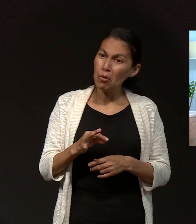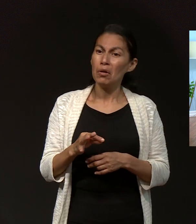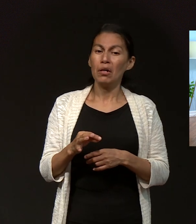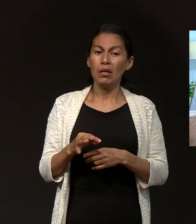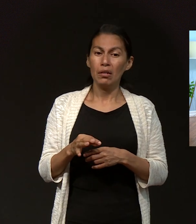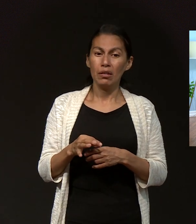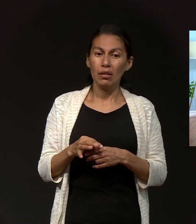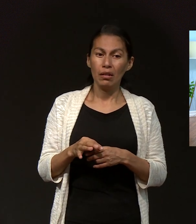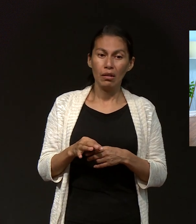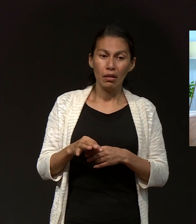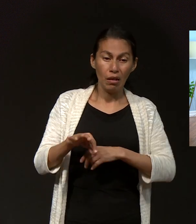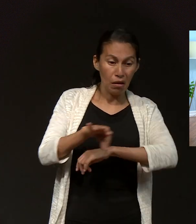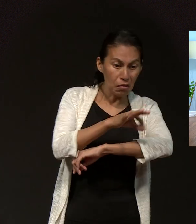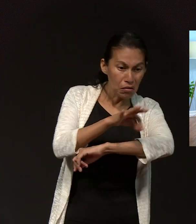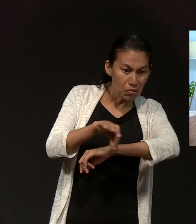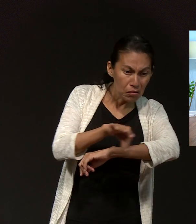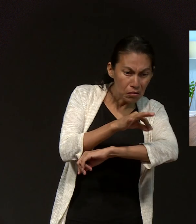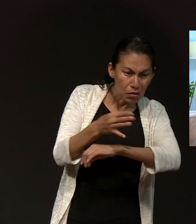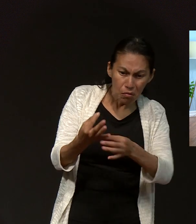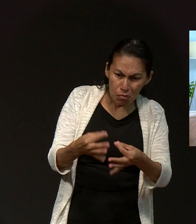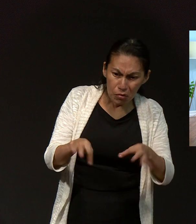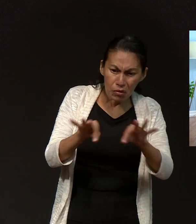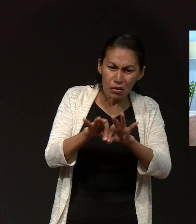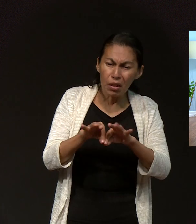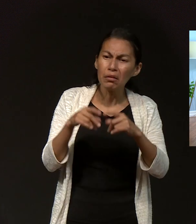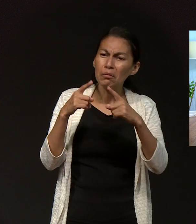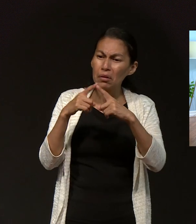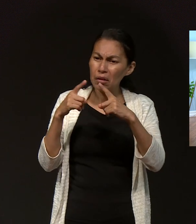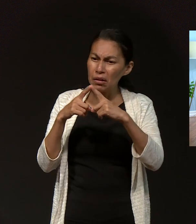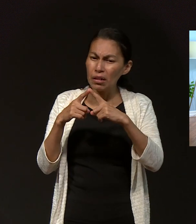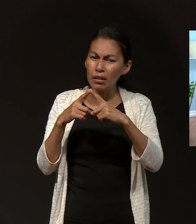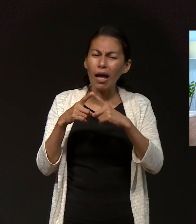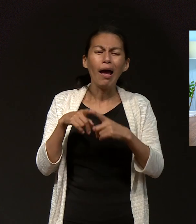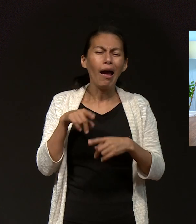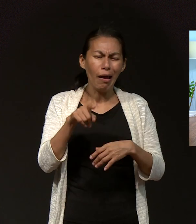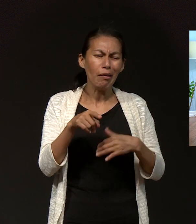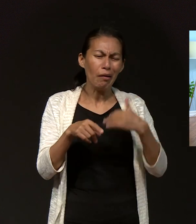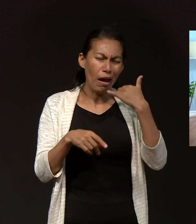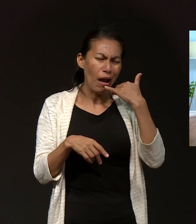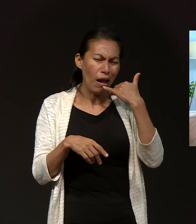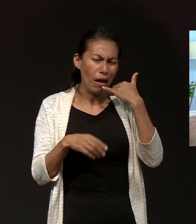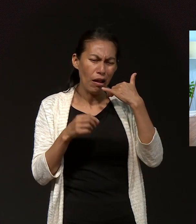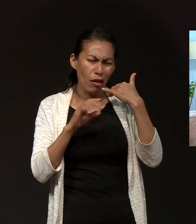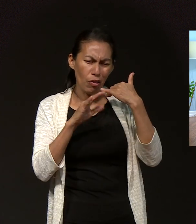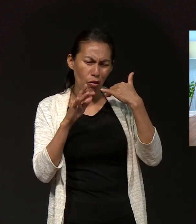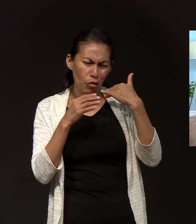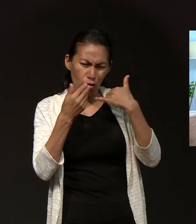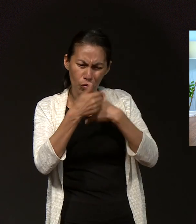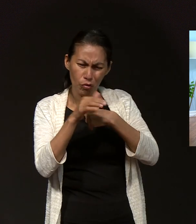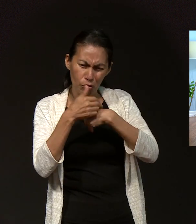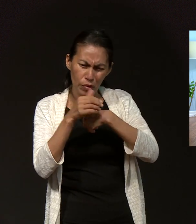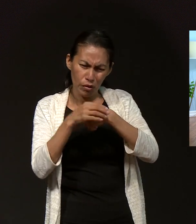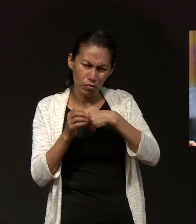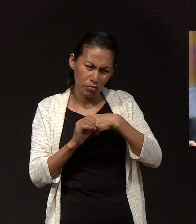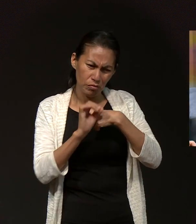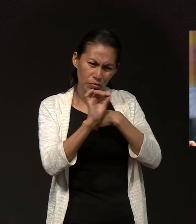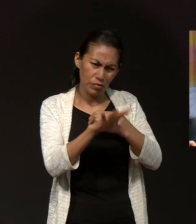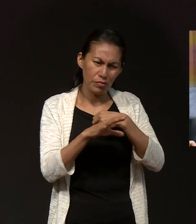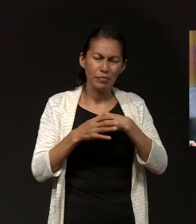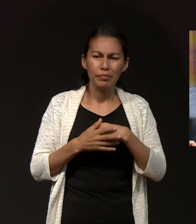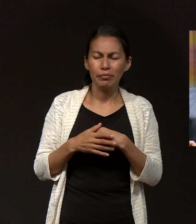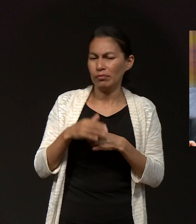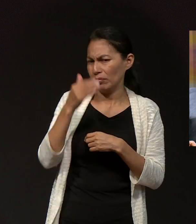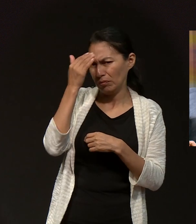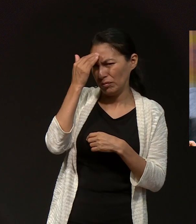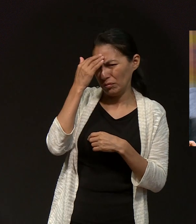la arquitectura tiene mucho que aportar a la obra de la iglesia. Y dice, pues, márcale, mira, él está hablando aquí y estaba viendo esas opciones. Me dio su número. Pero yo no